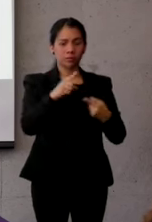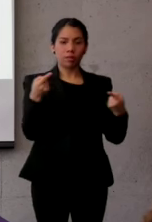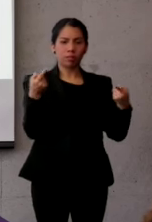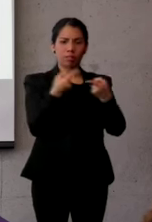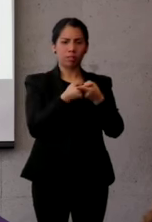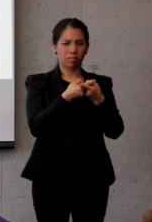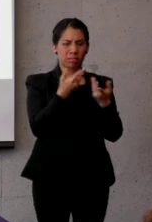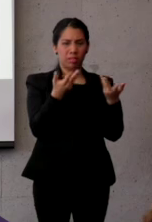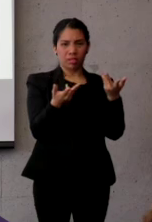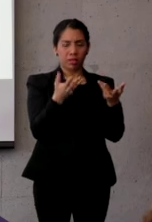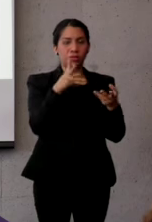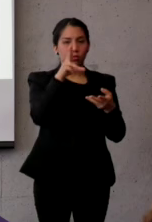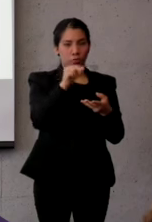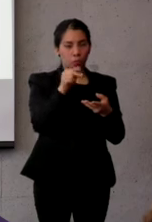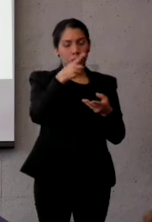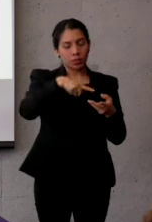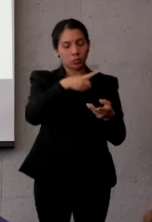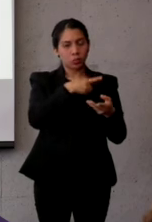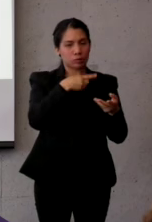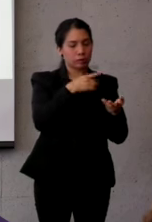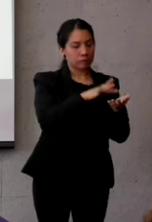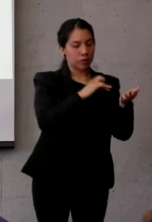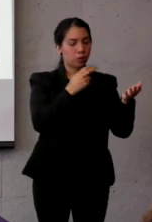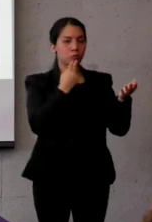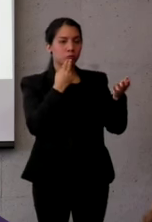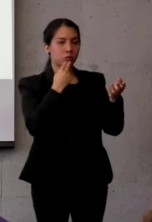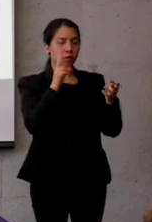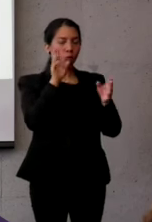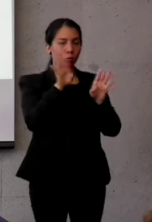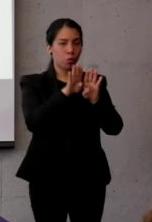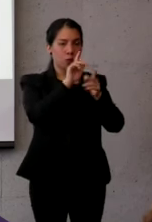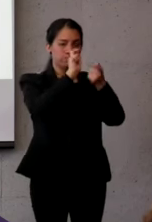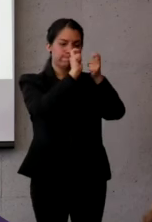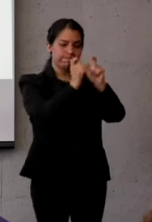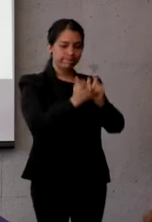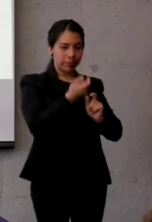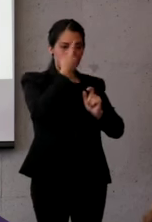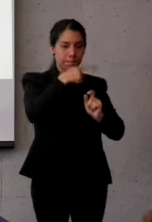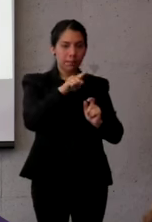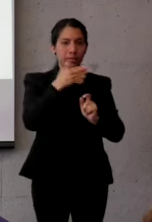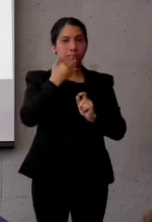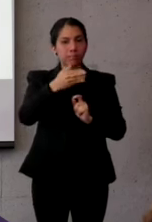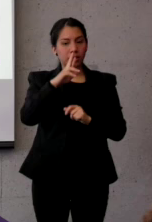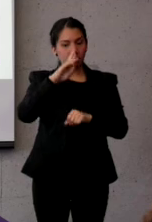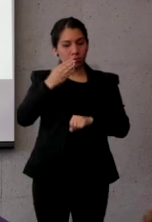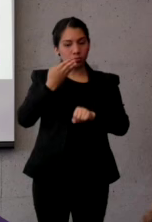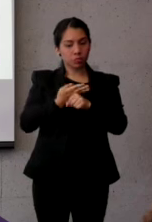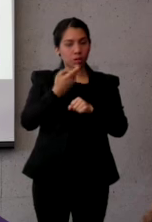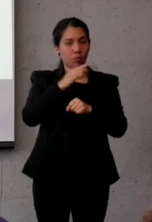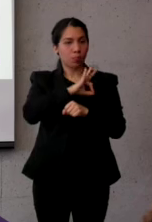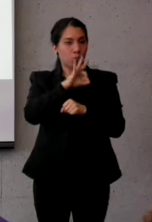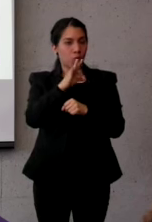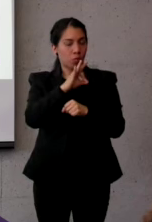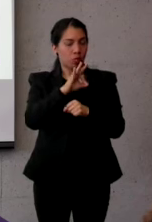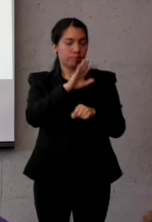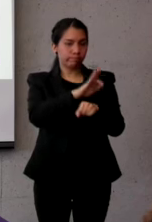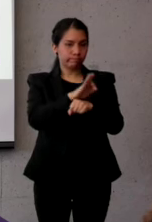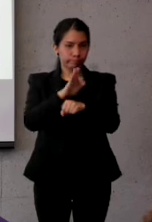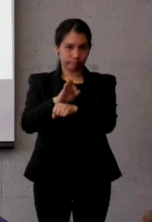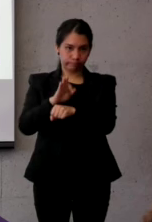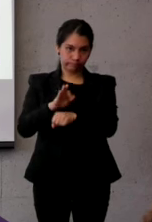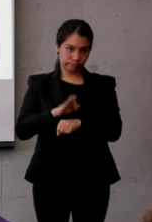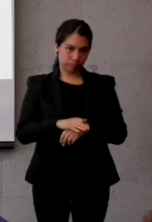perspectiva en las resoluciones que determinan responsabilidad administrativa. El convenio que hoy se